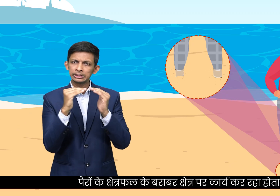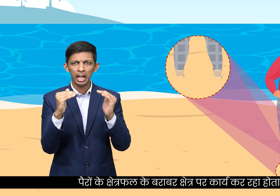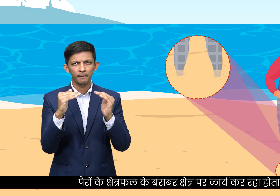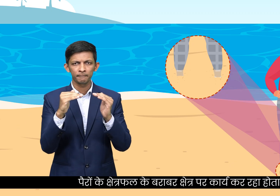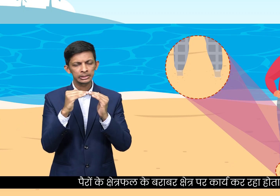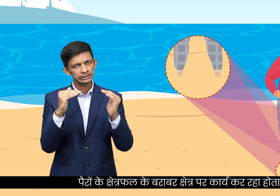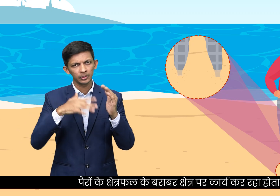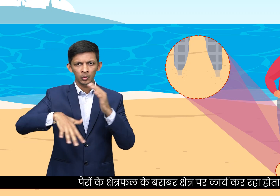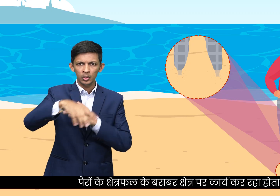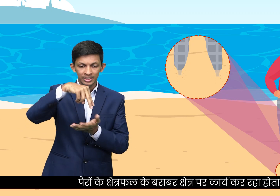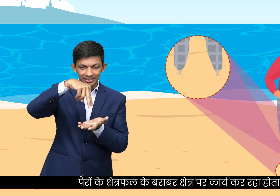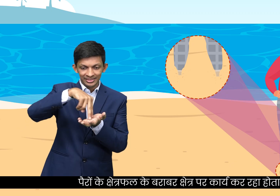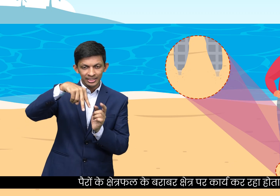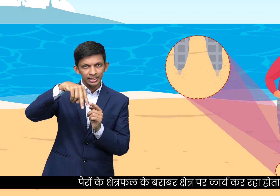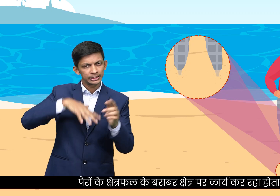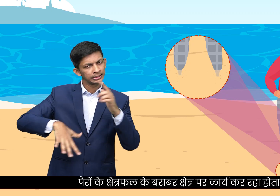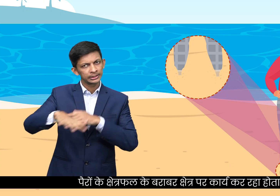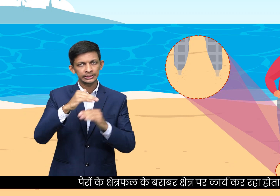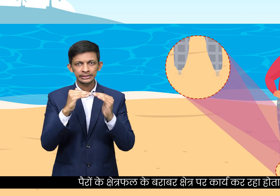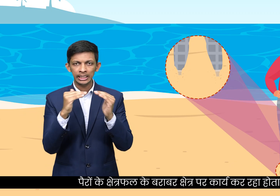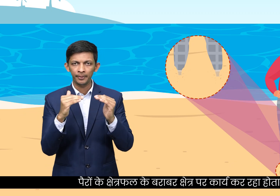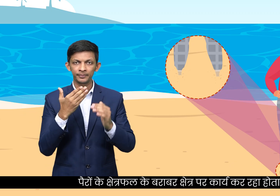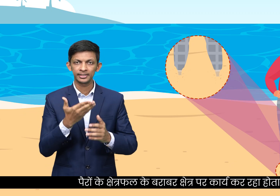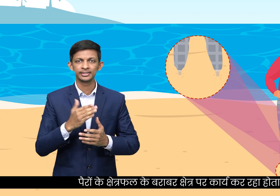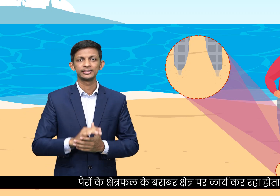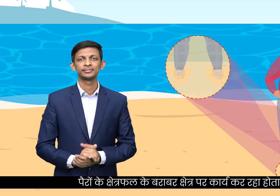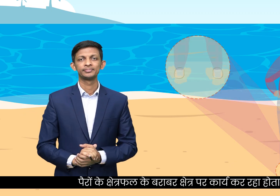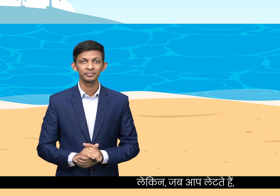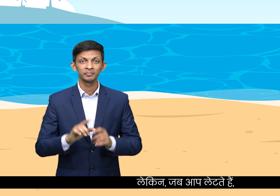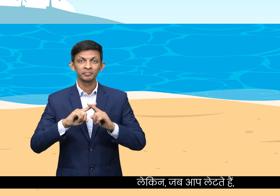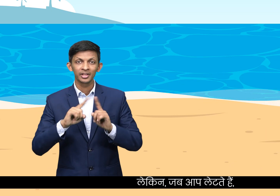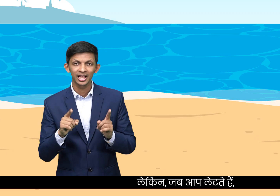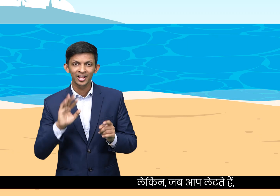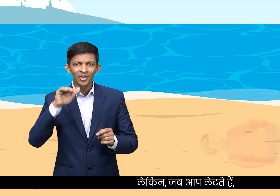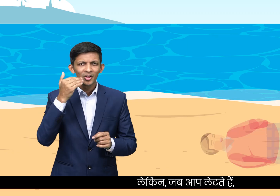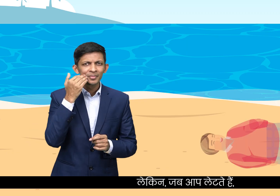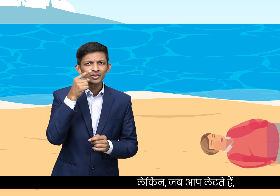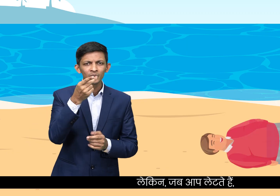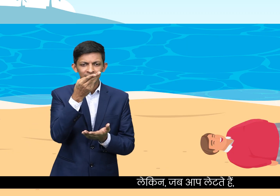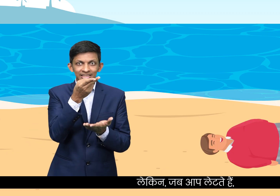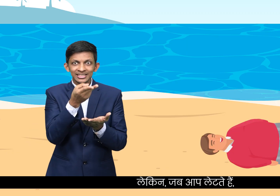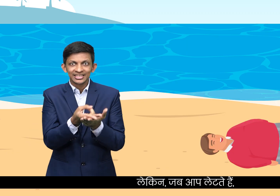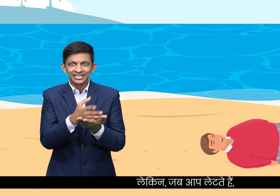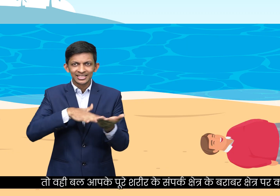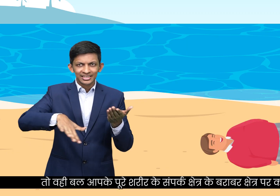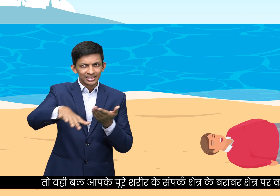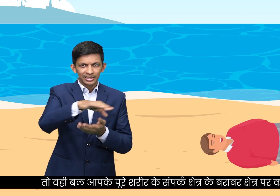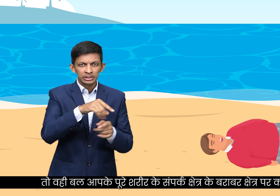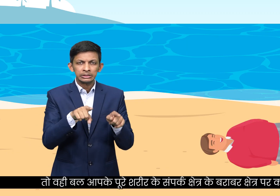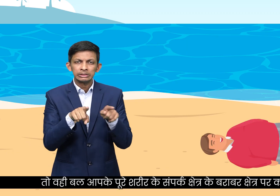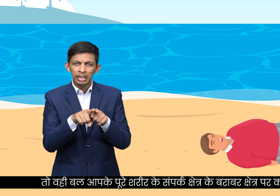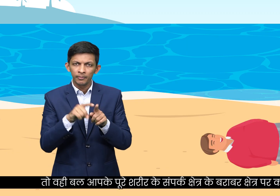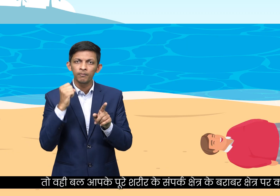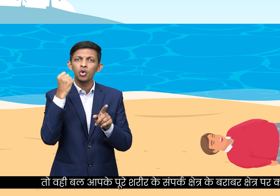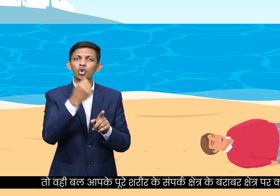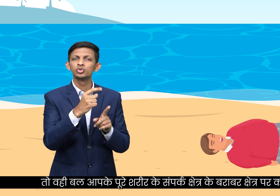के बराबर क्षेत्र पर कार्य कर रहा होता है। लेकिन जब आप लेटते हैं तो वही